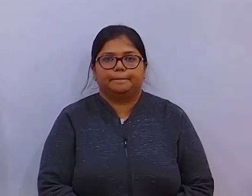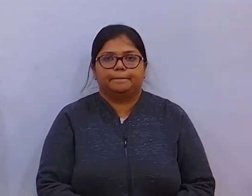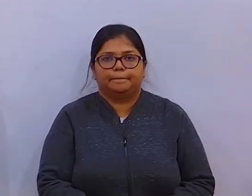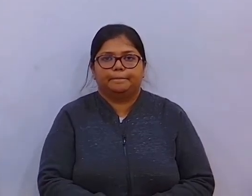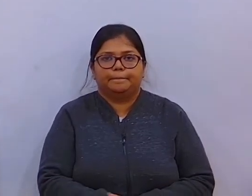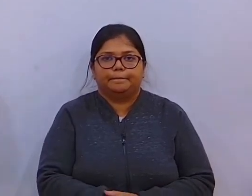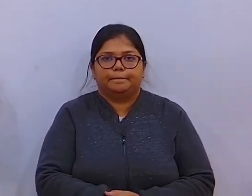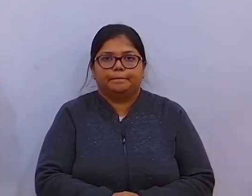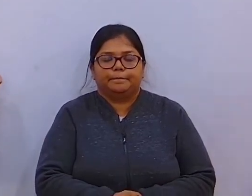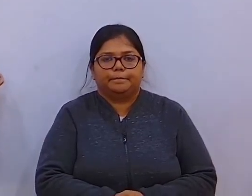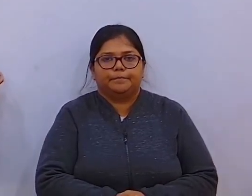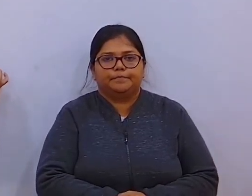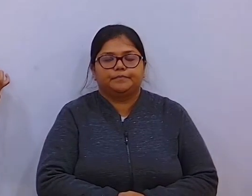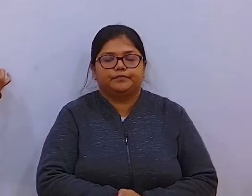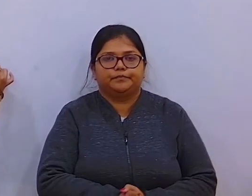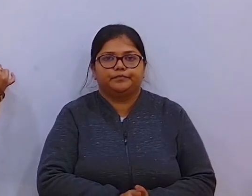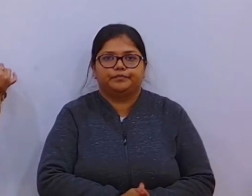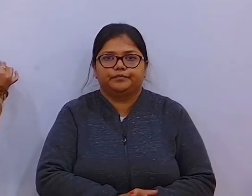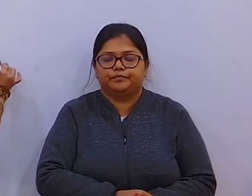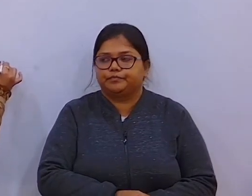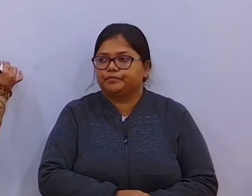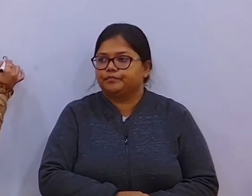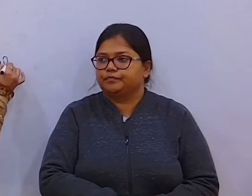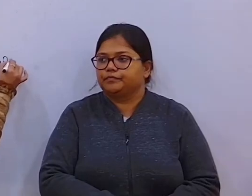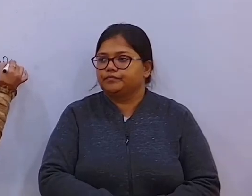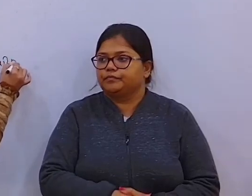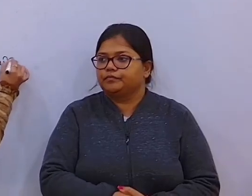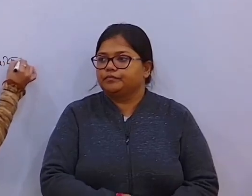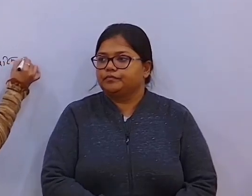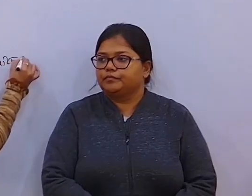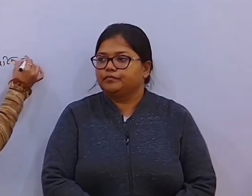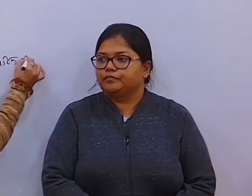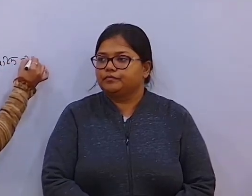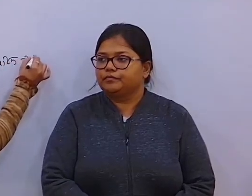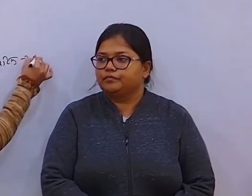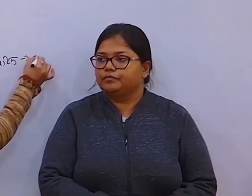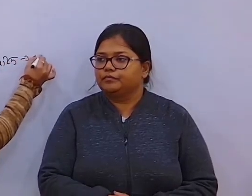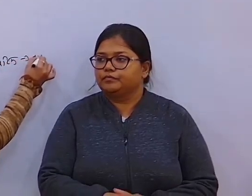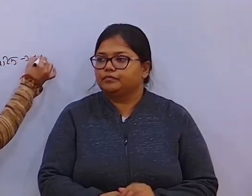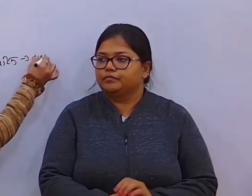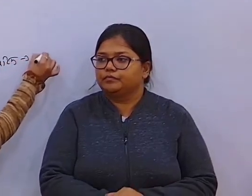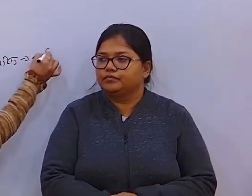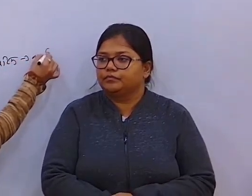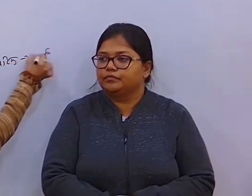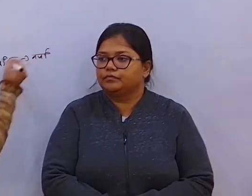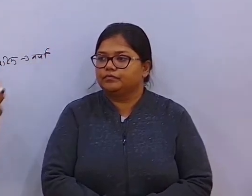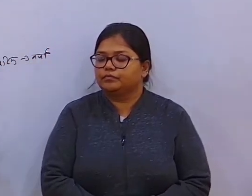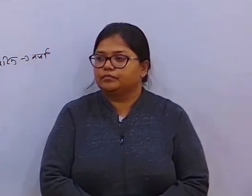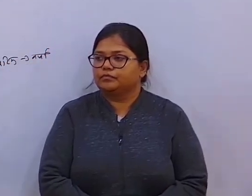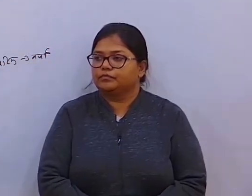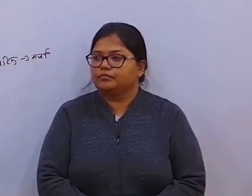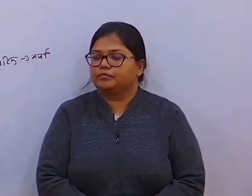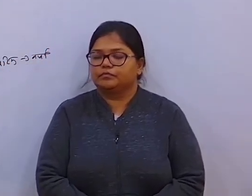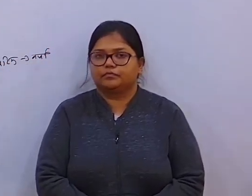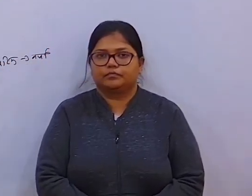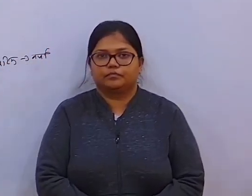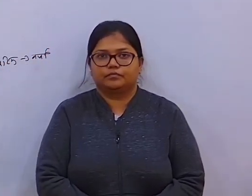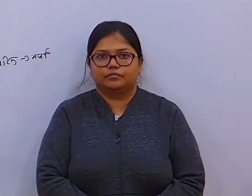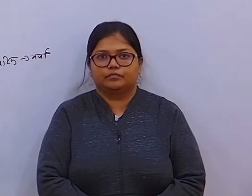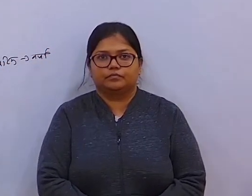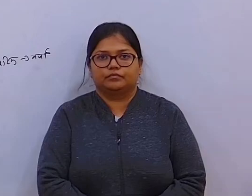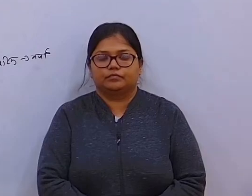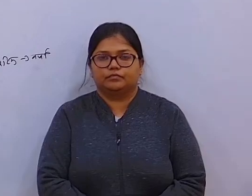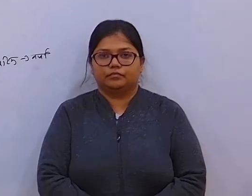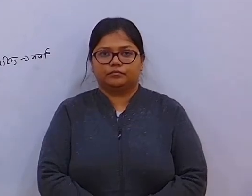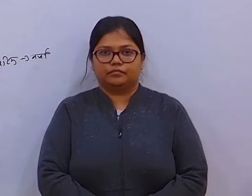वो स्थित पवने प्लस व्यापारिक पवने जब मिलती है तो क्या कराती है, वर्षा कराती है, ठीक।